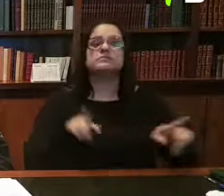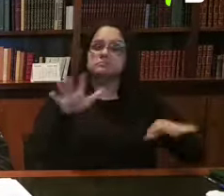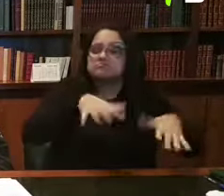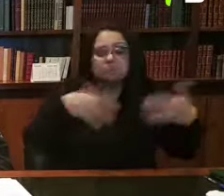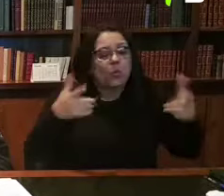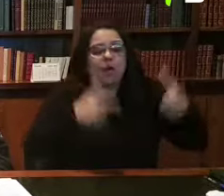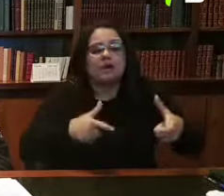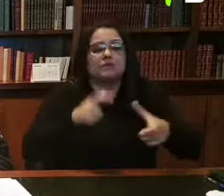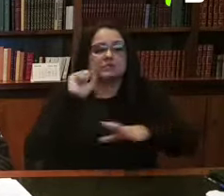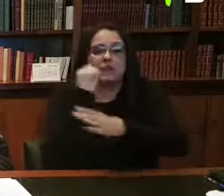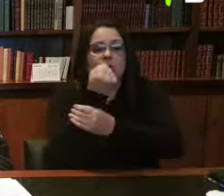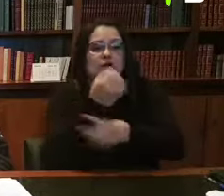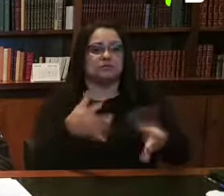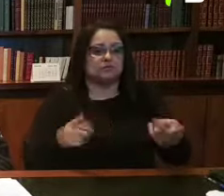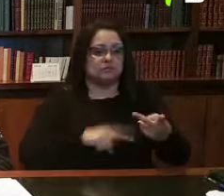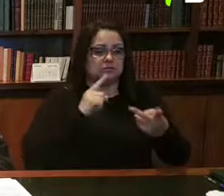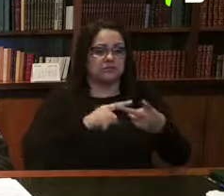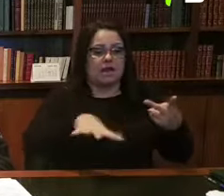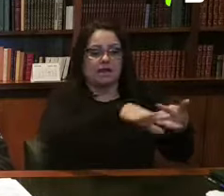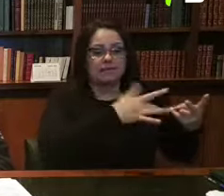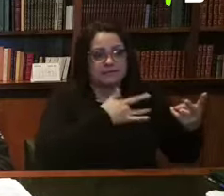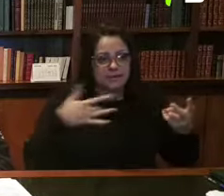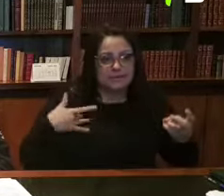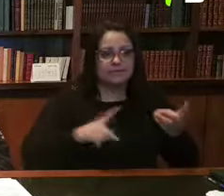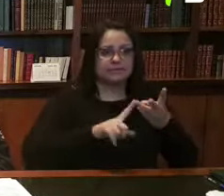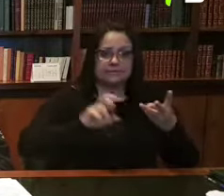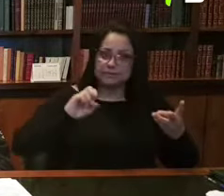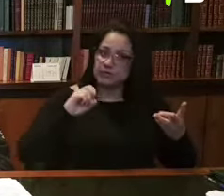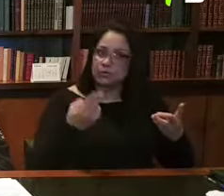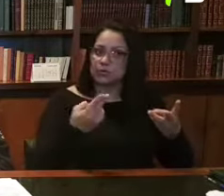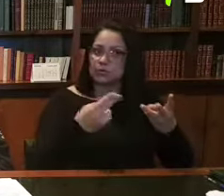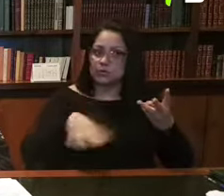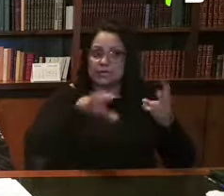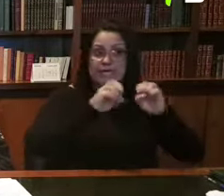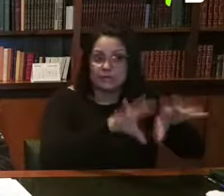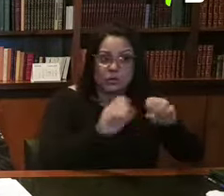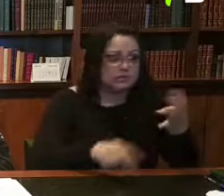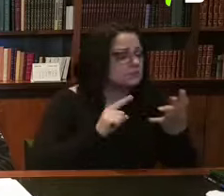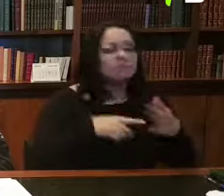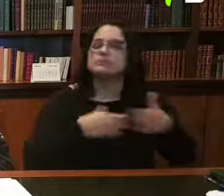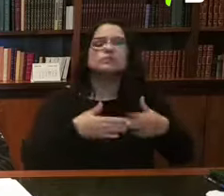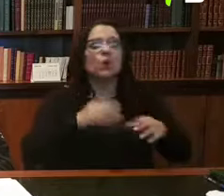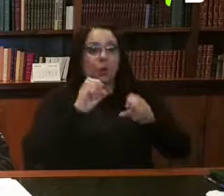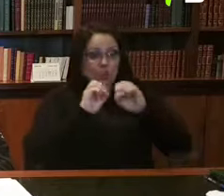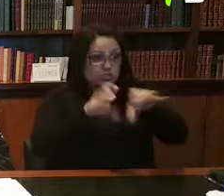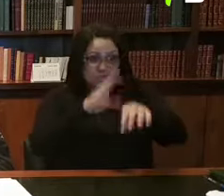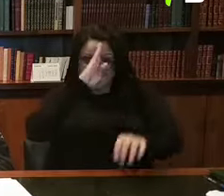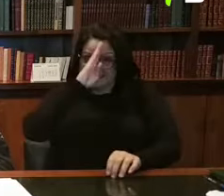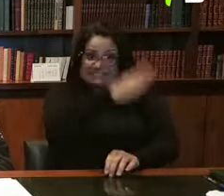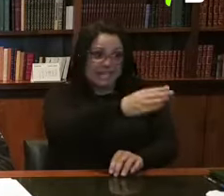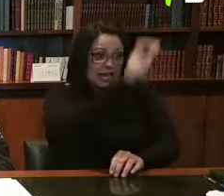pública fosse para problema de saúde fosse para o problema de educação o dinheiro tinha que ir para bar bom